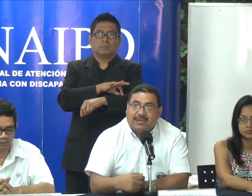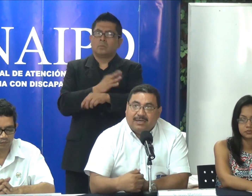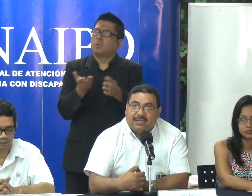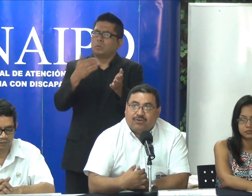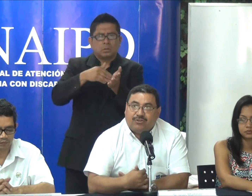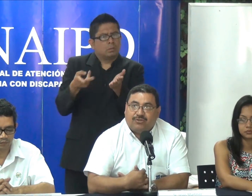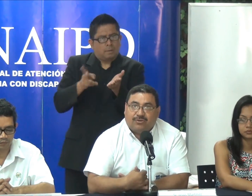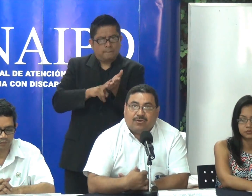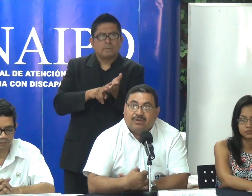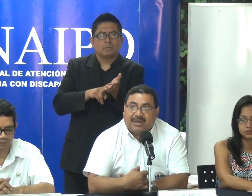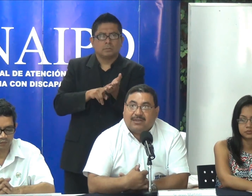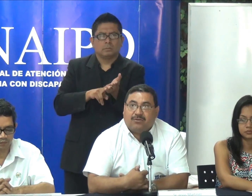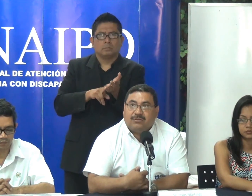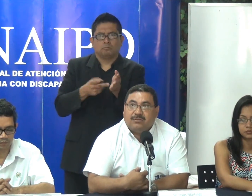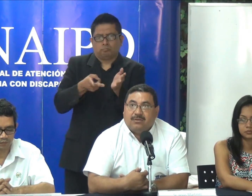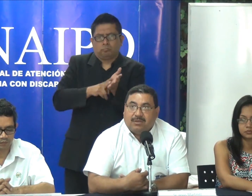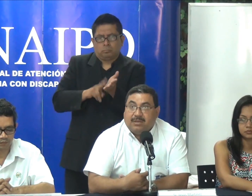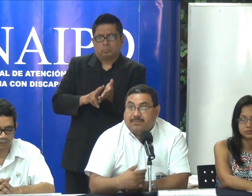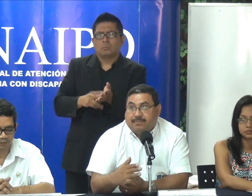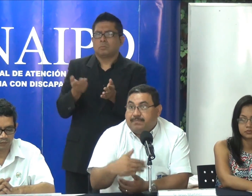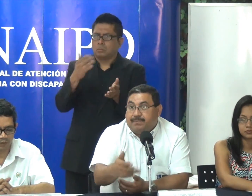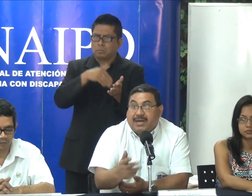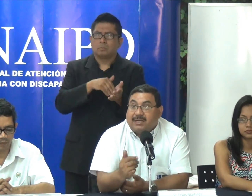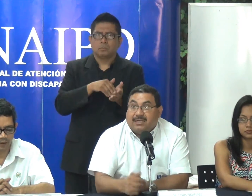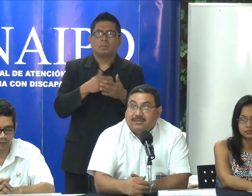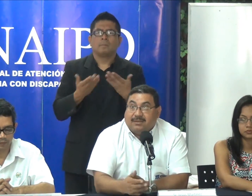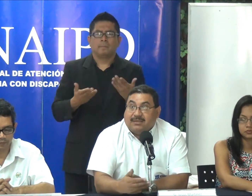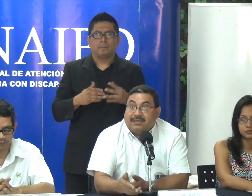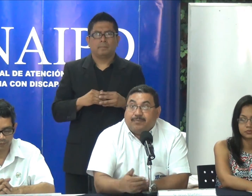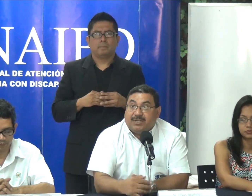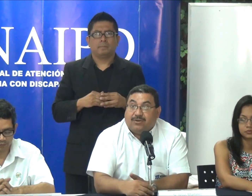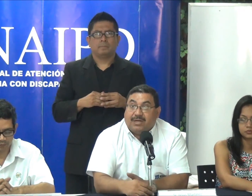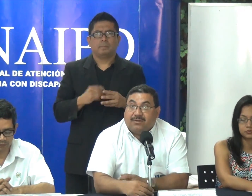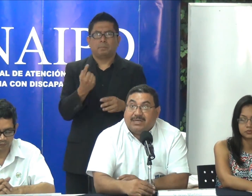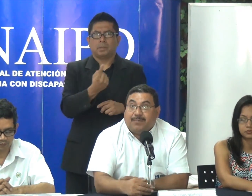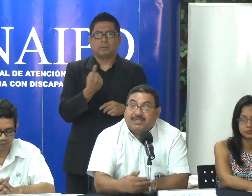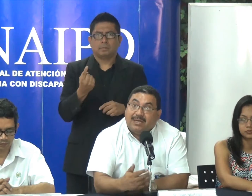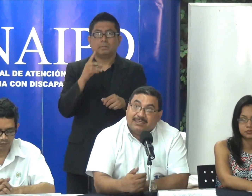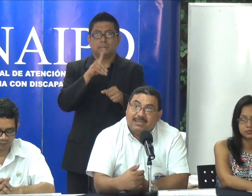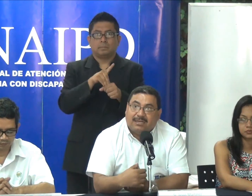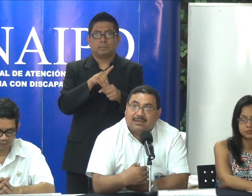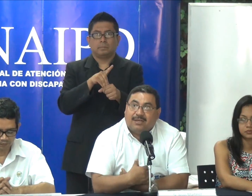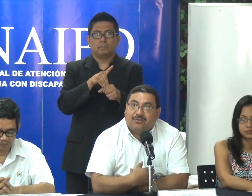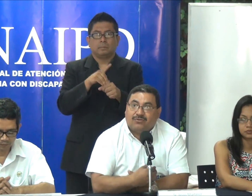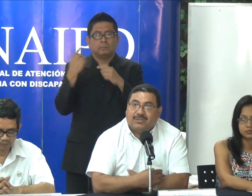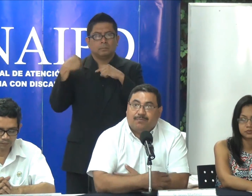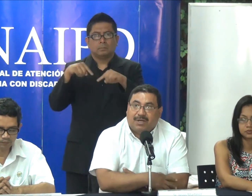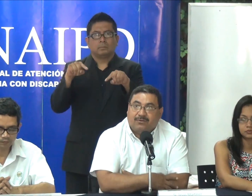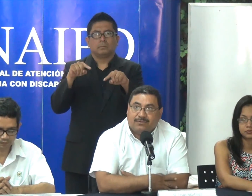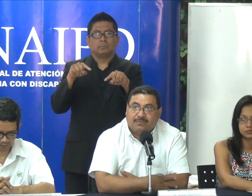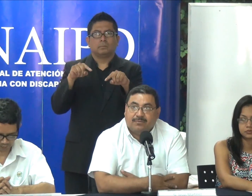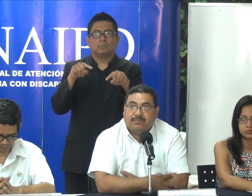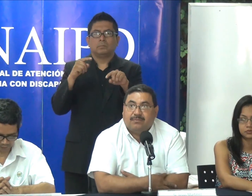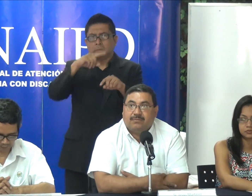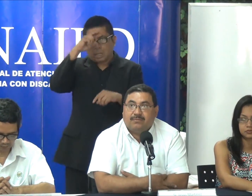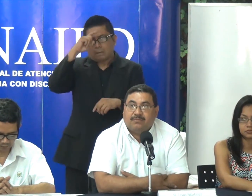renovarse esos contratos para que estas personas con discapacidad sigan teniendo sus